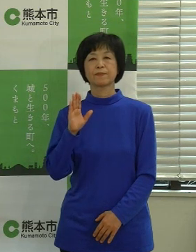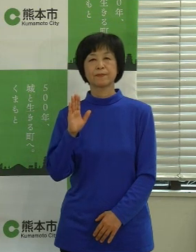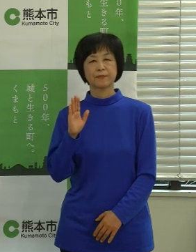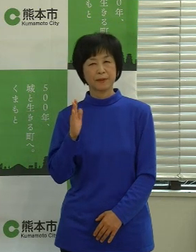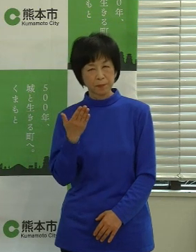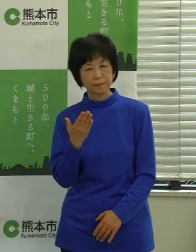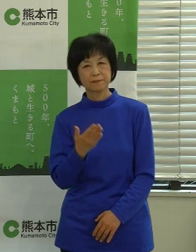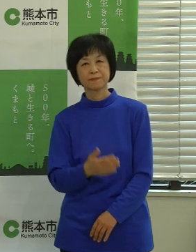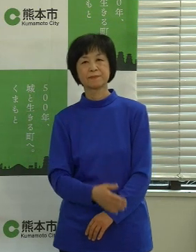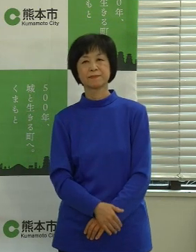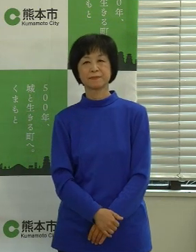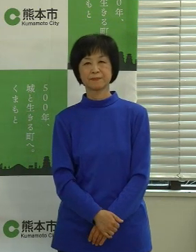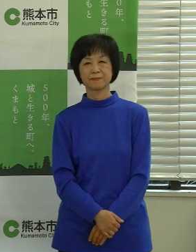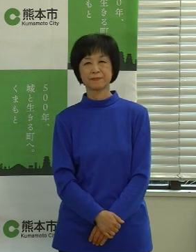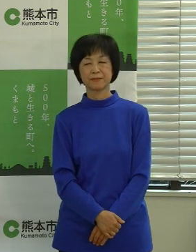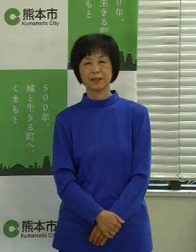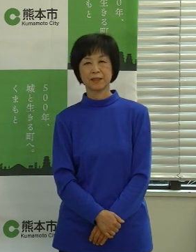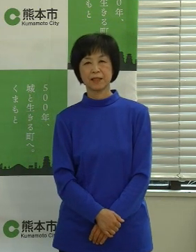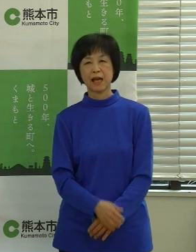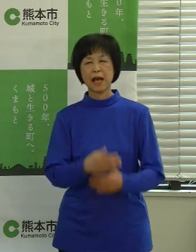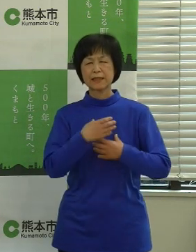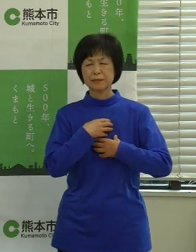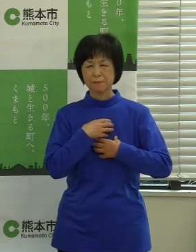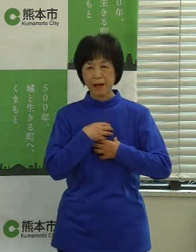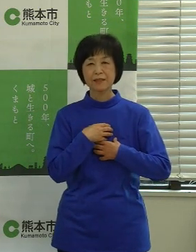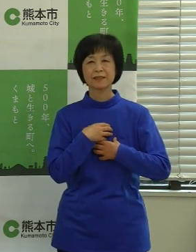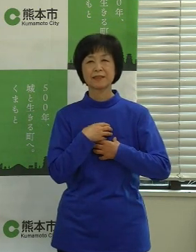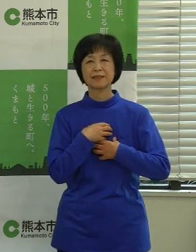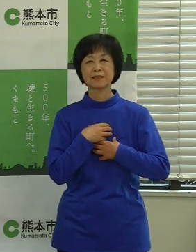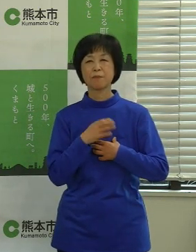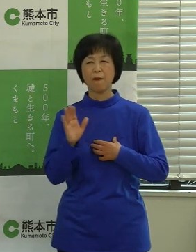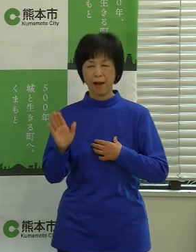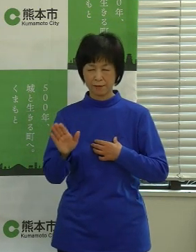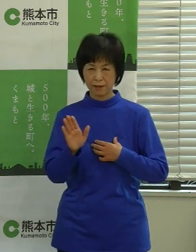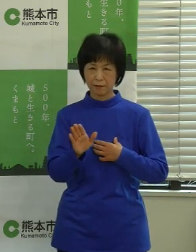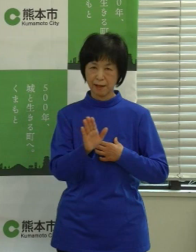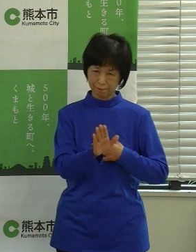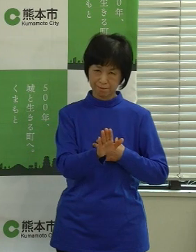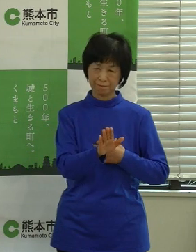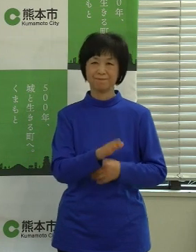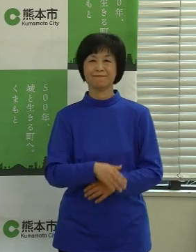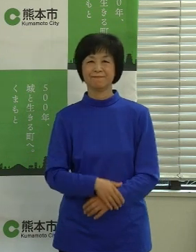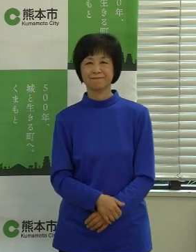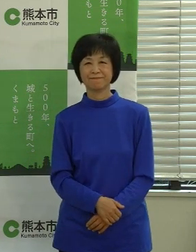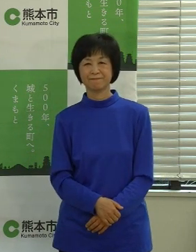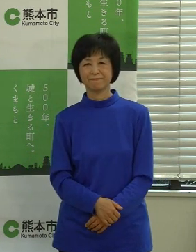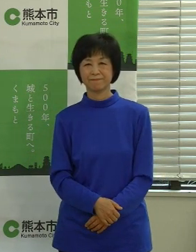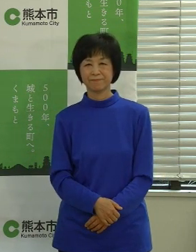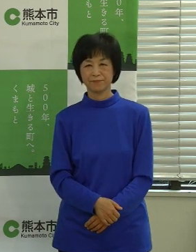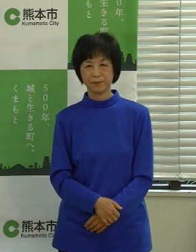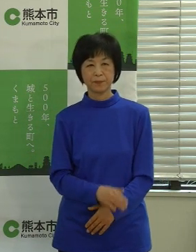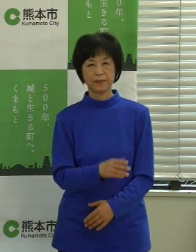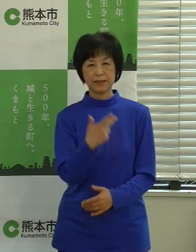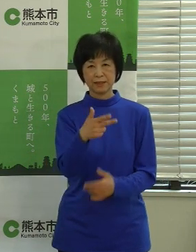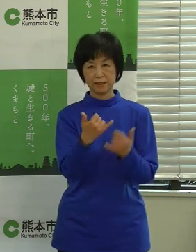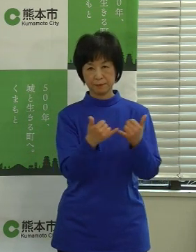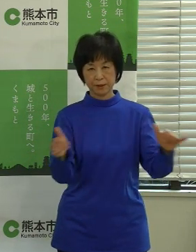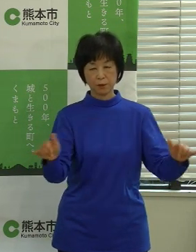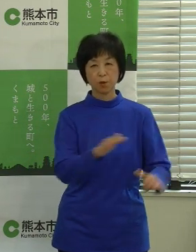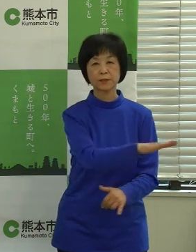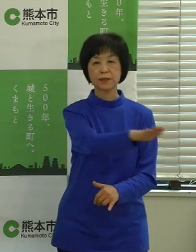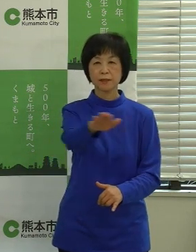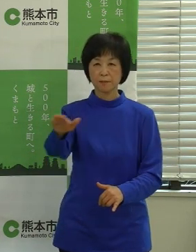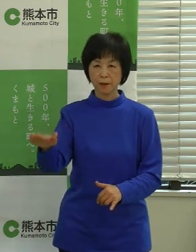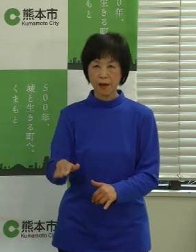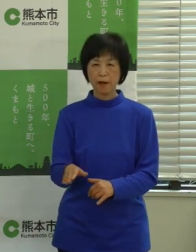いろいろとまだまだ心配をされる向きもあるというふうに思いますので、おそらく賢明な市民の皆さんは非常に